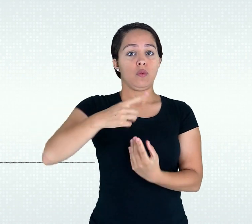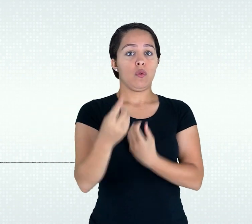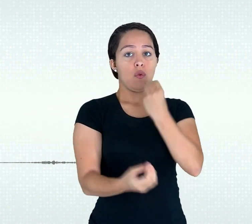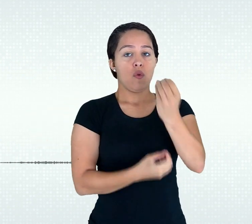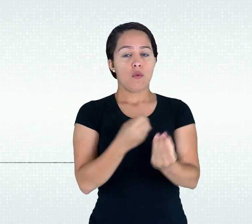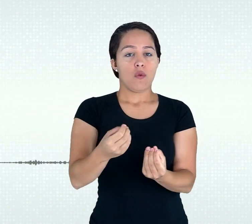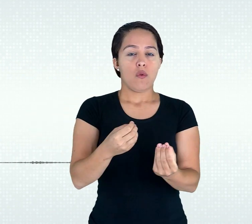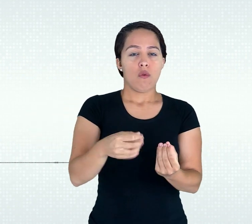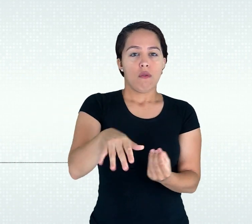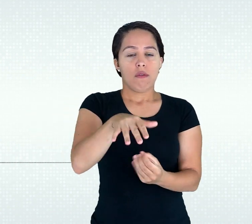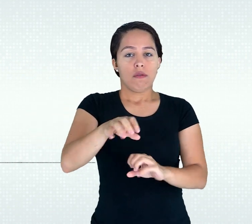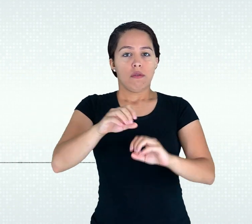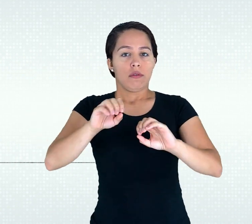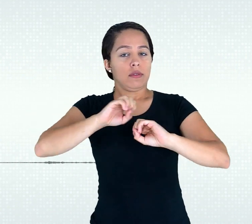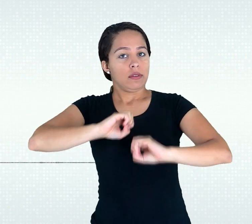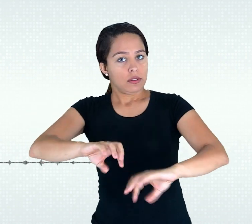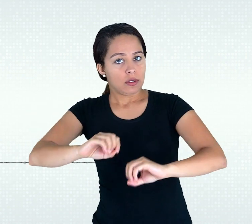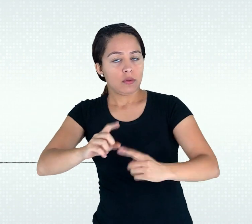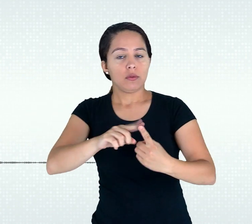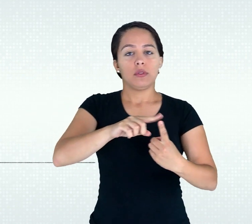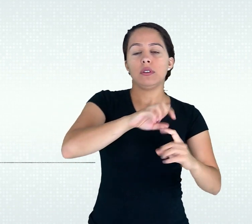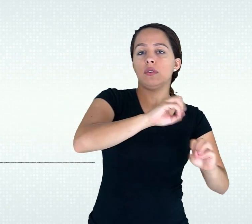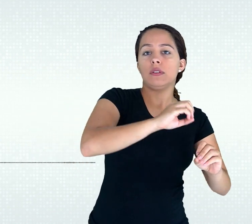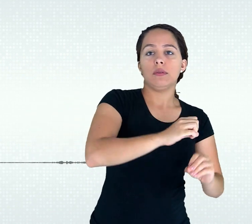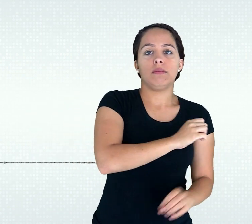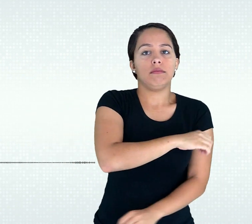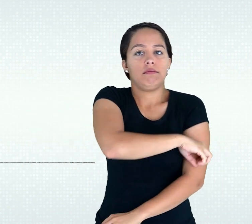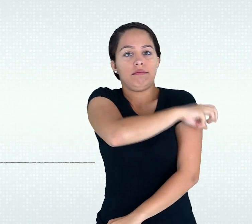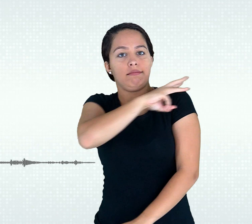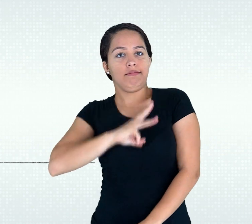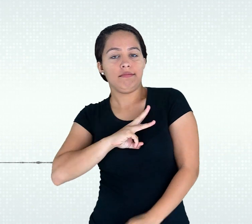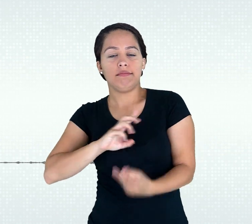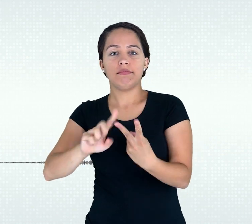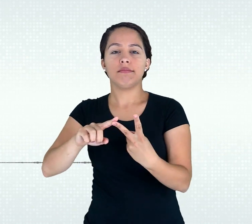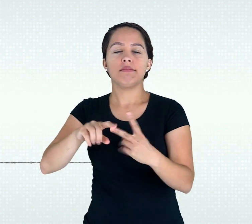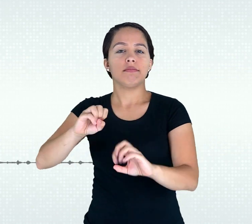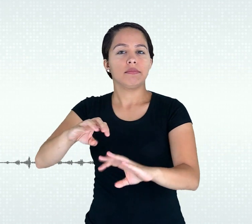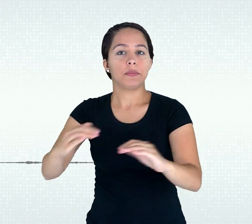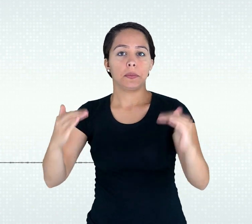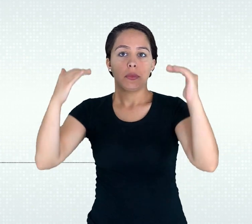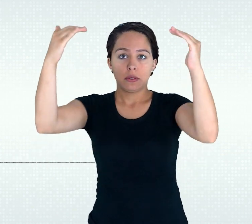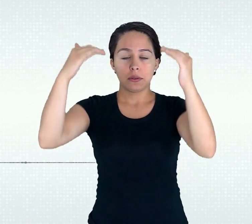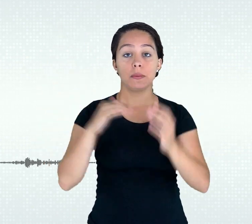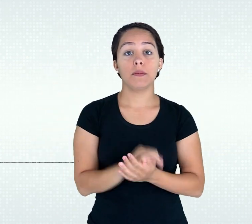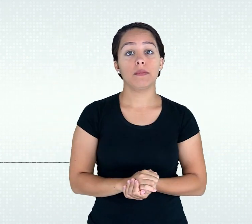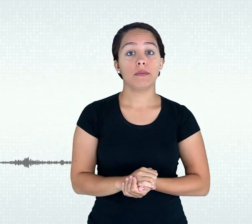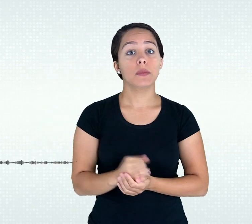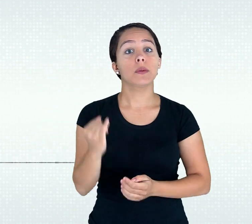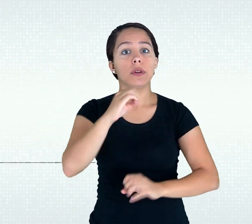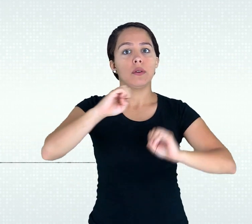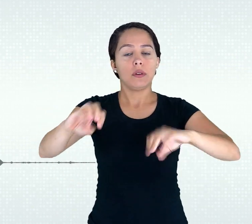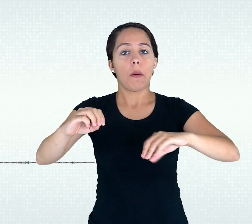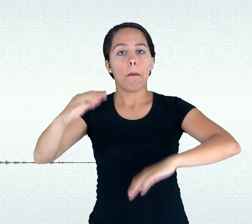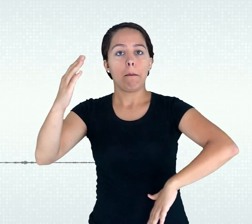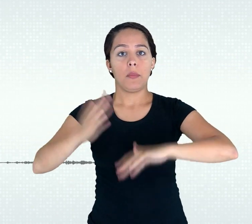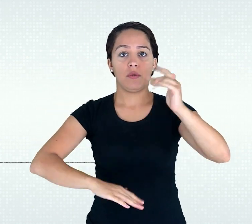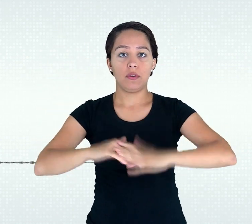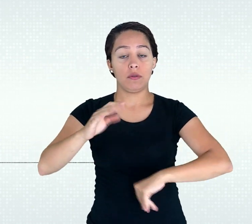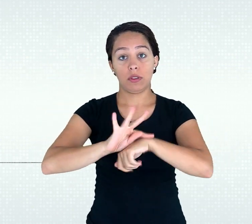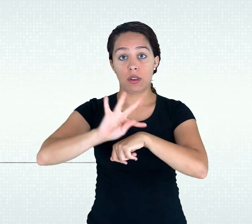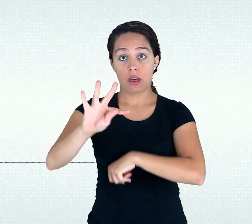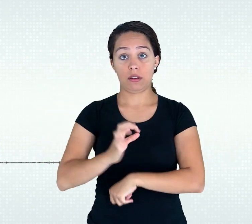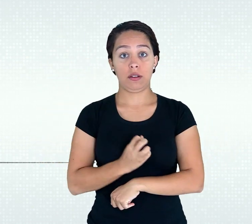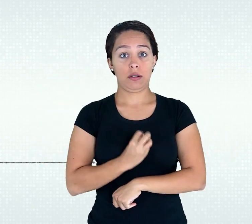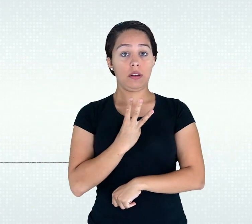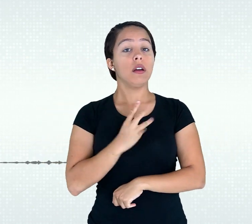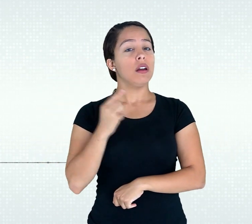básica e superior e que a educação profissional técnica de nível médio é a oferta da modalidade de